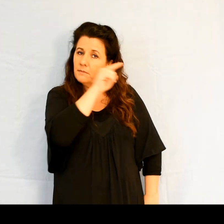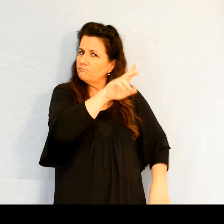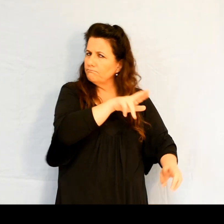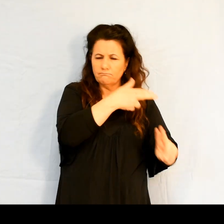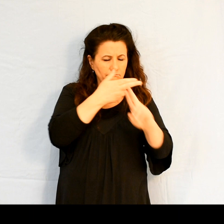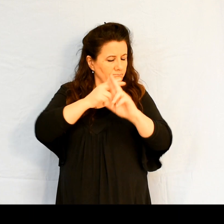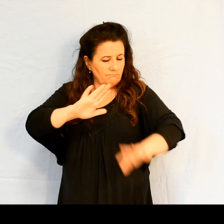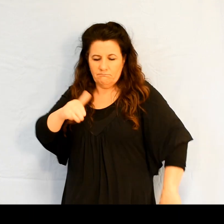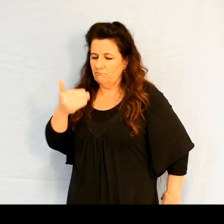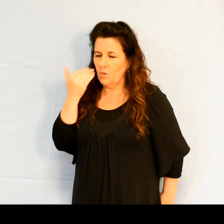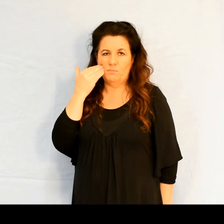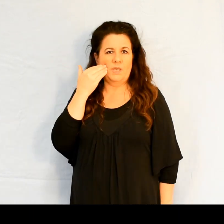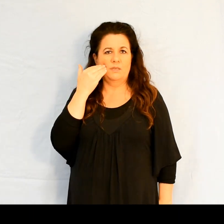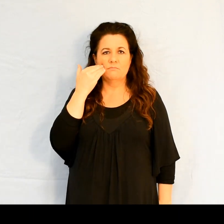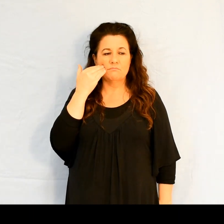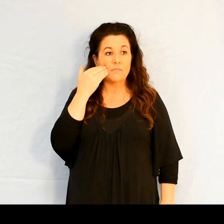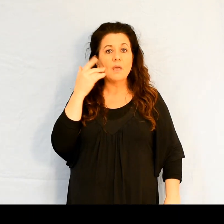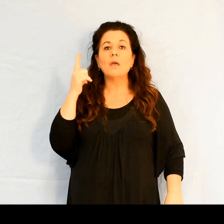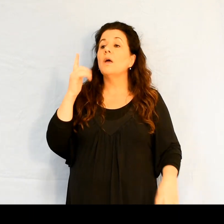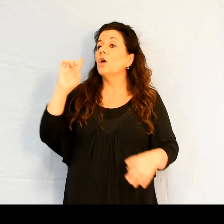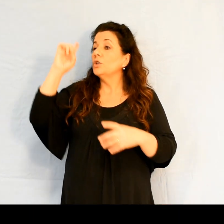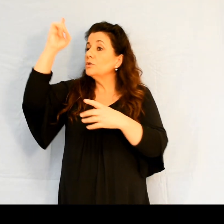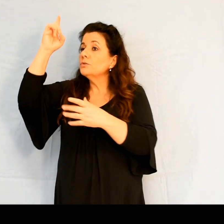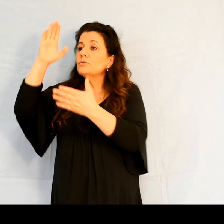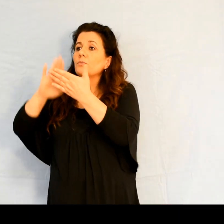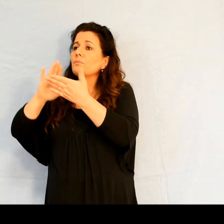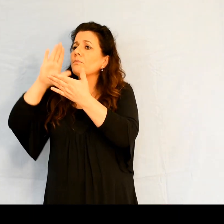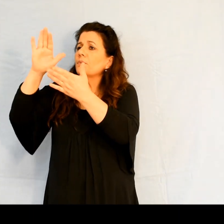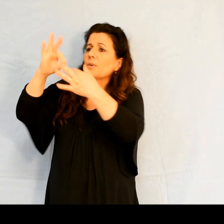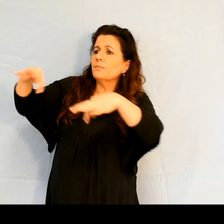Il partit vers un pays qu'il devait recevoir en héritage.